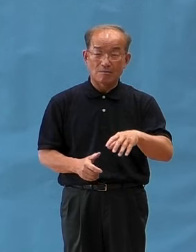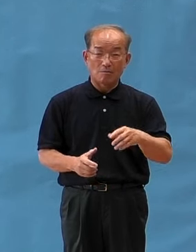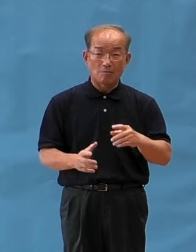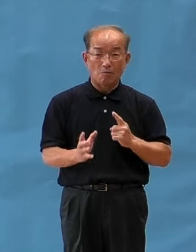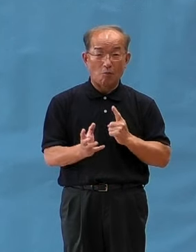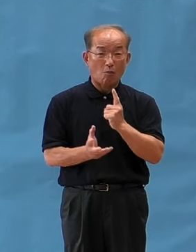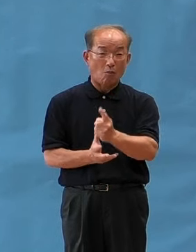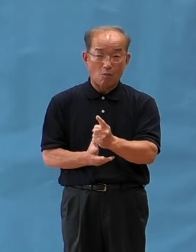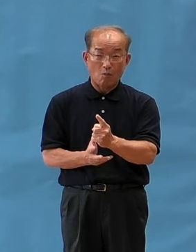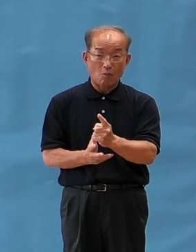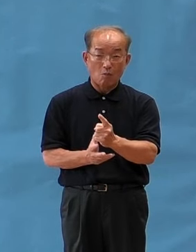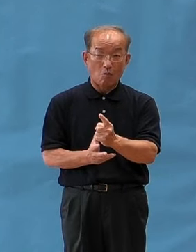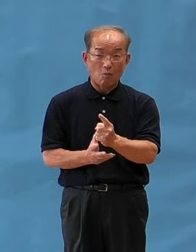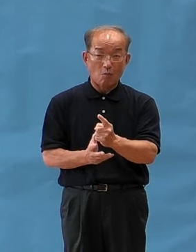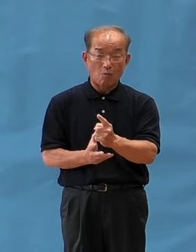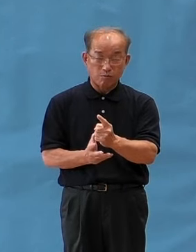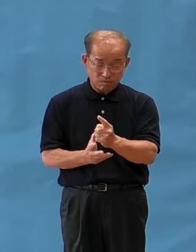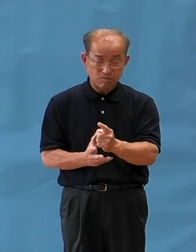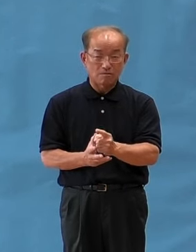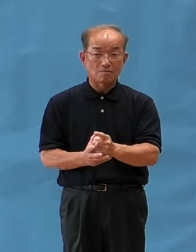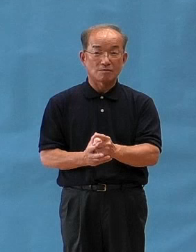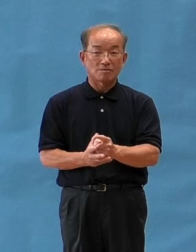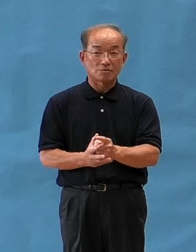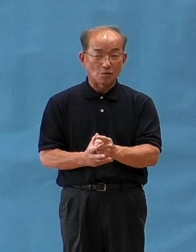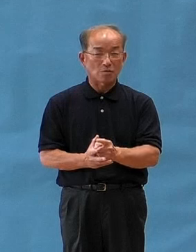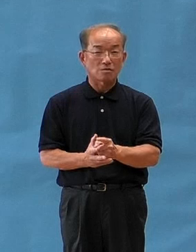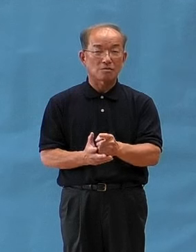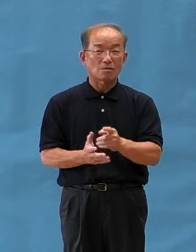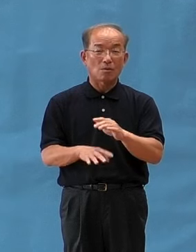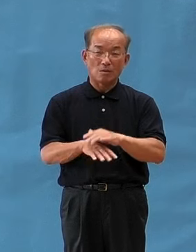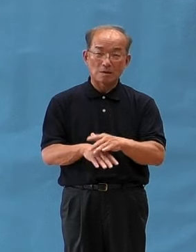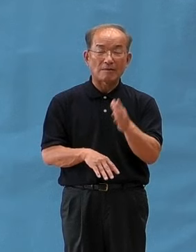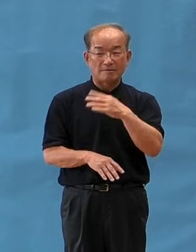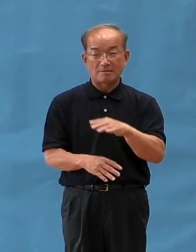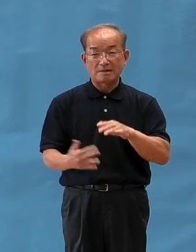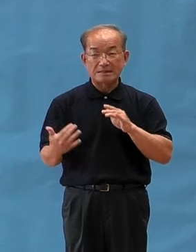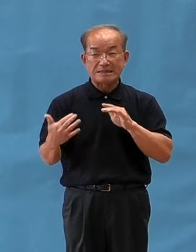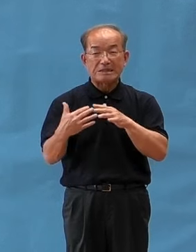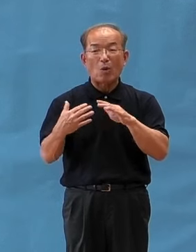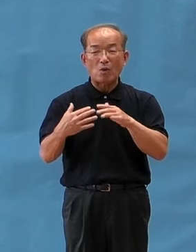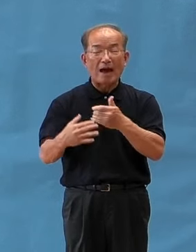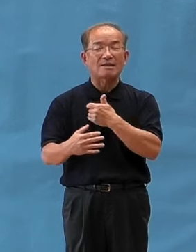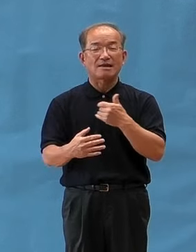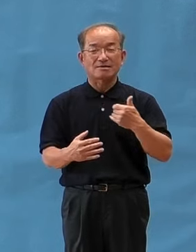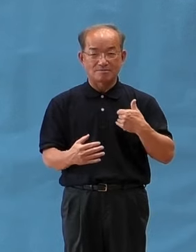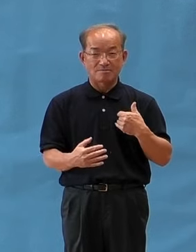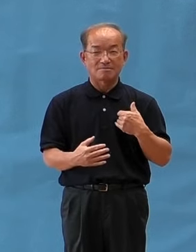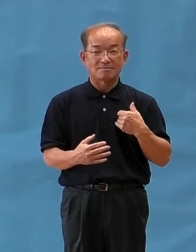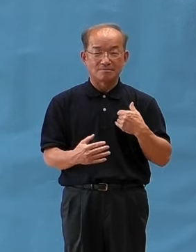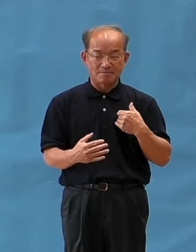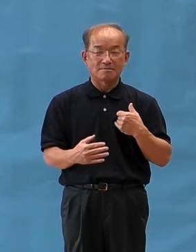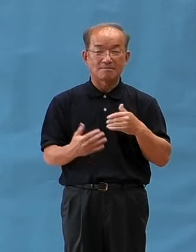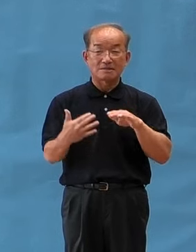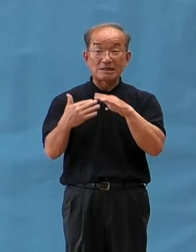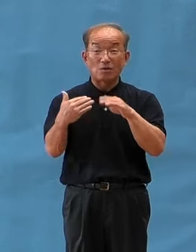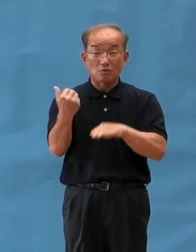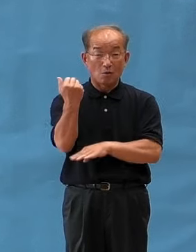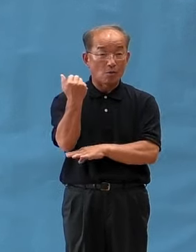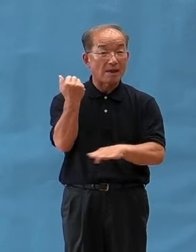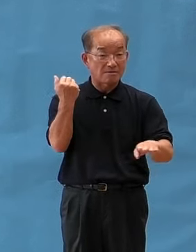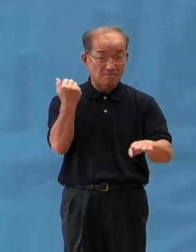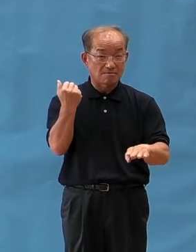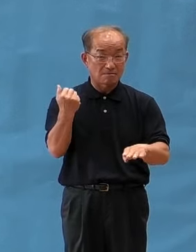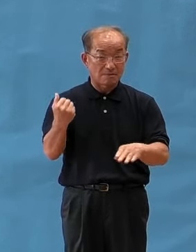っていうのはそういうことをやっちゃいけないとも思ってますので、ただ議論ができる一定の議論のベースがこう確保されているところじ